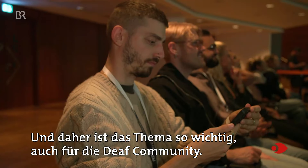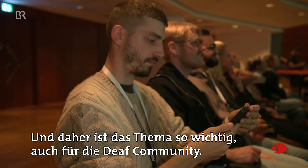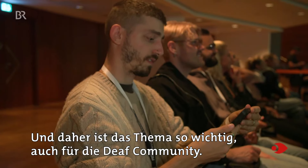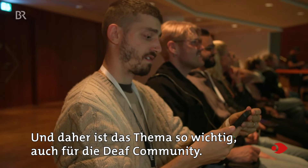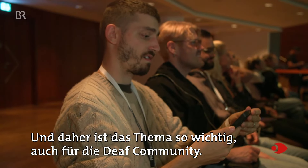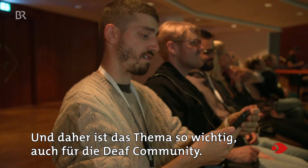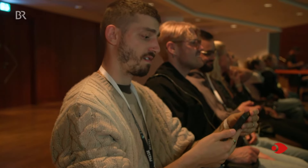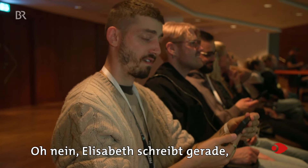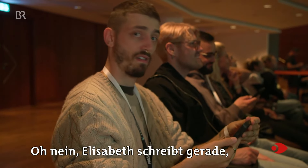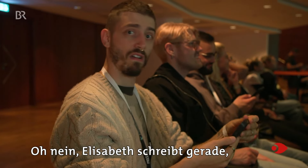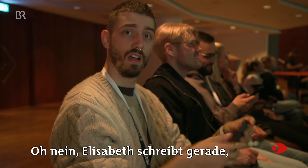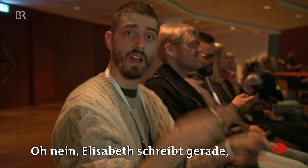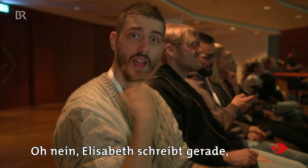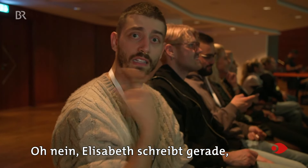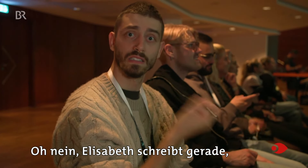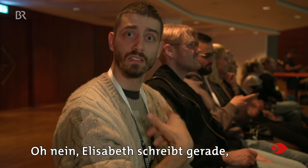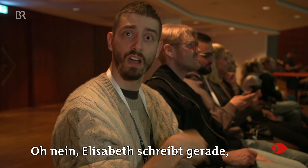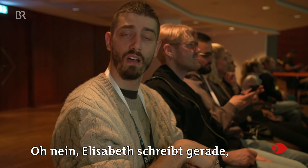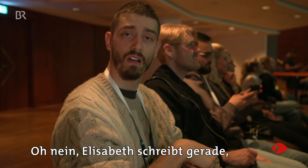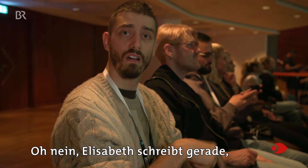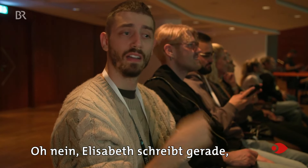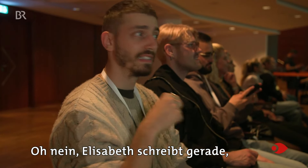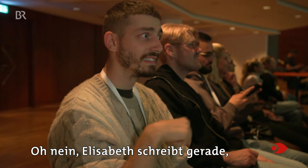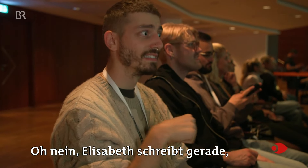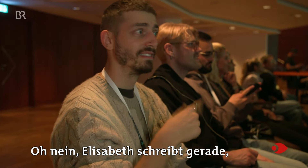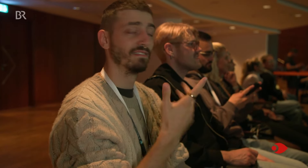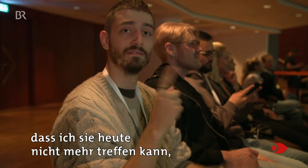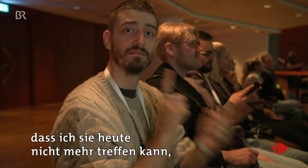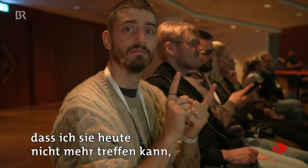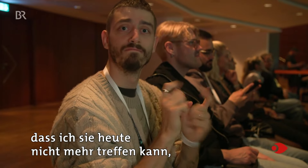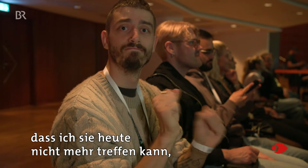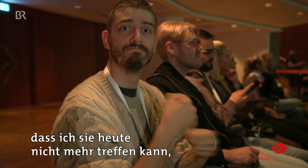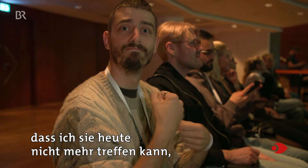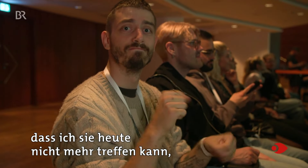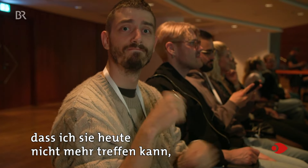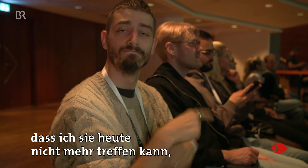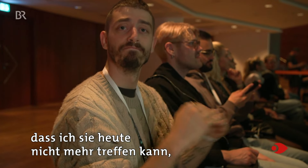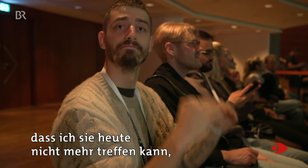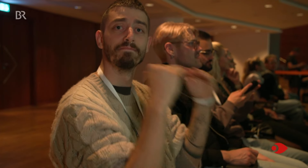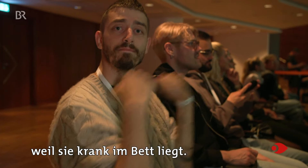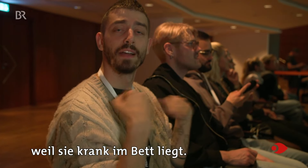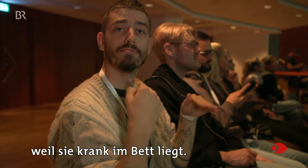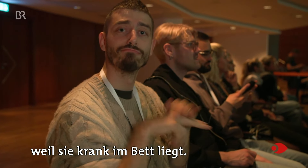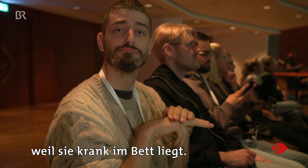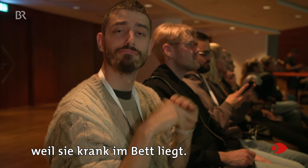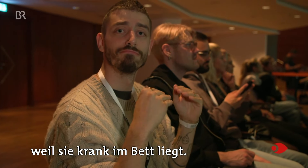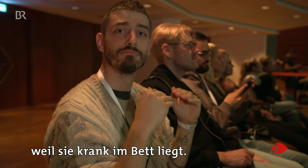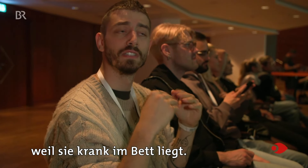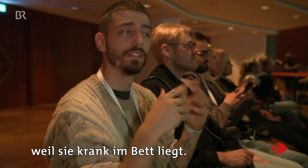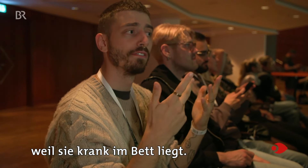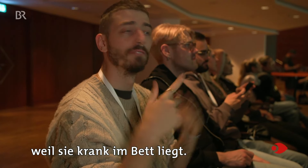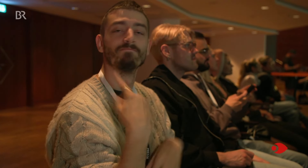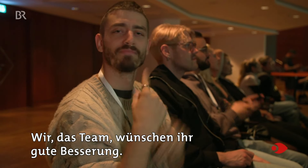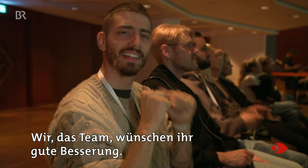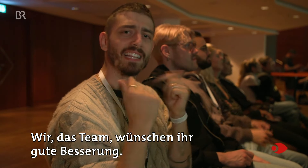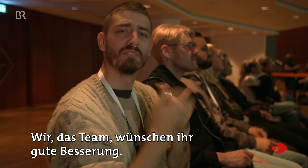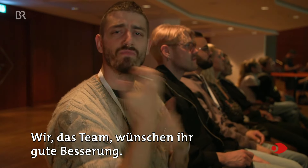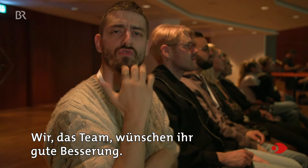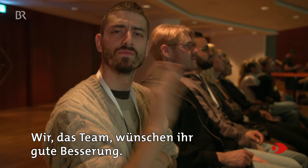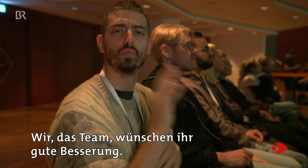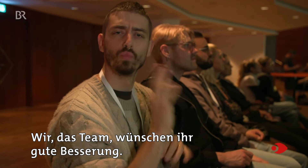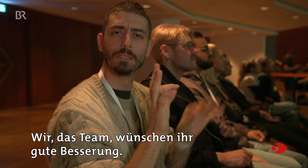Deaf-Community. Oh nein. Elisabeth schreibt gerade, dass ich sie heute nicht mehr treffen kann, weil sie krank im Bett liegt.